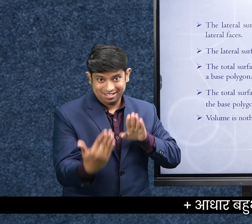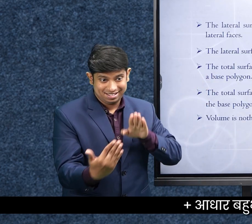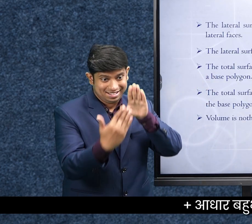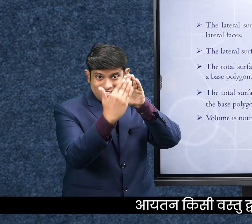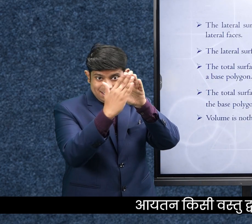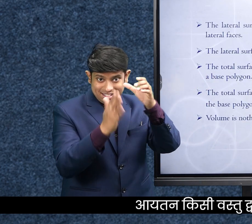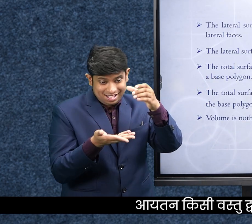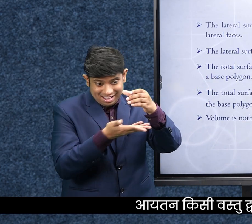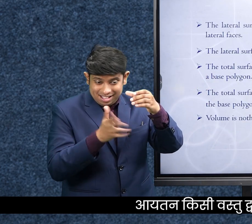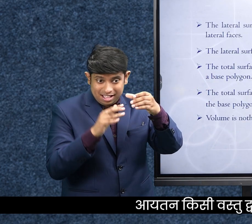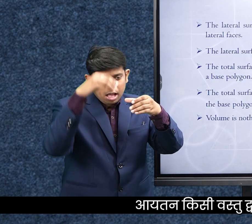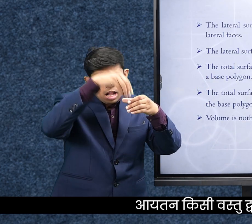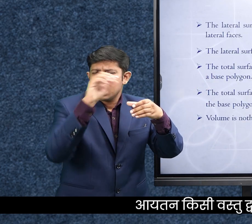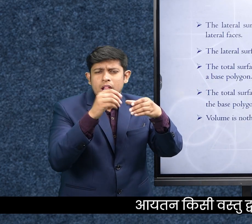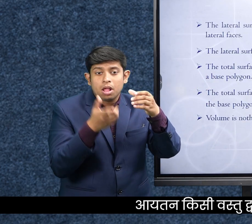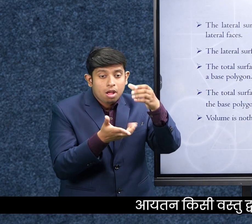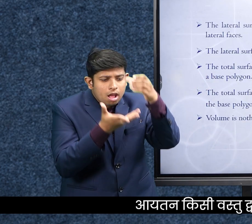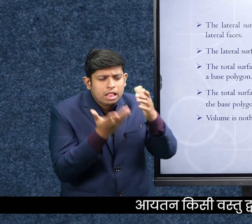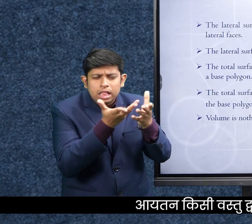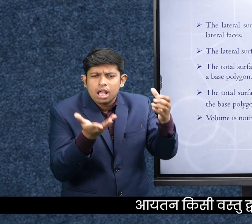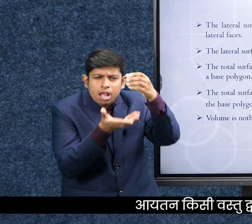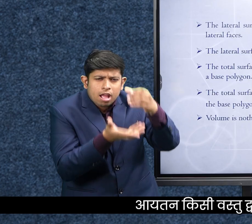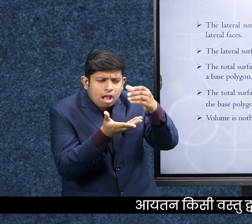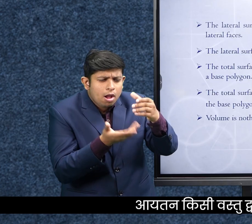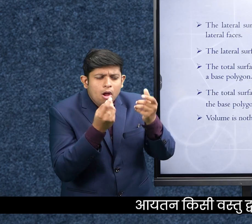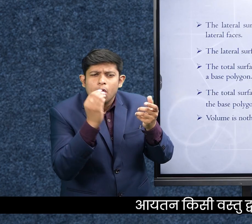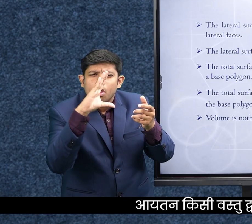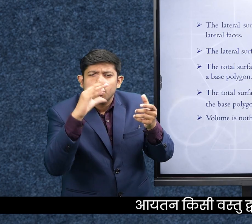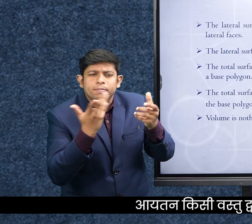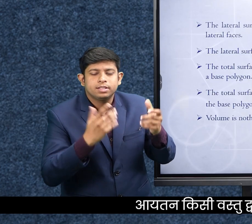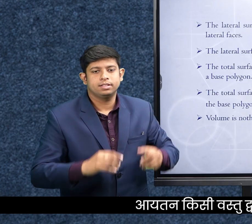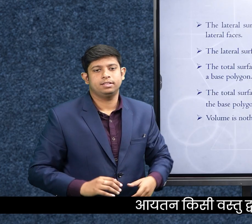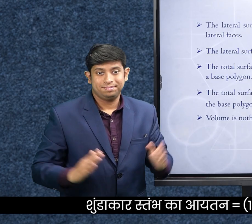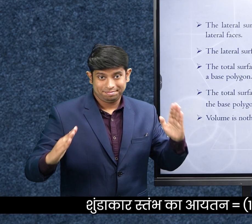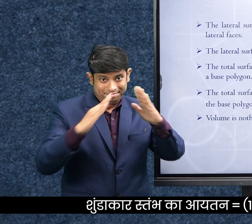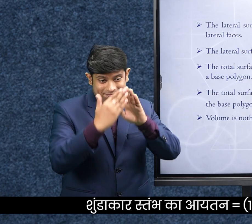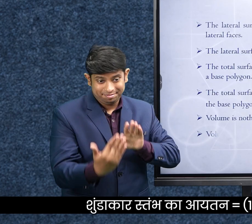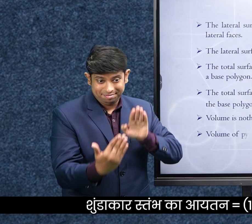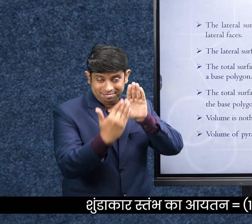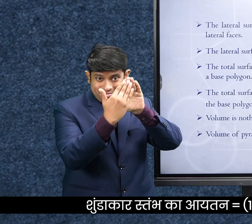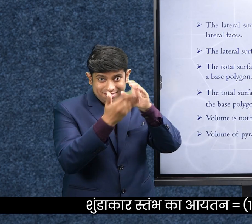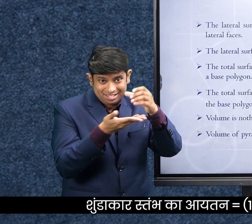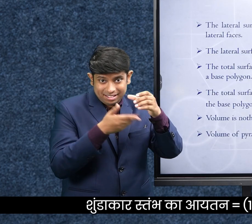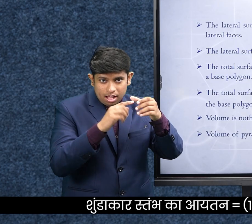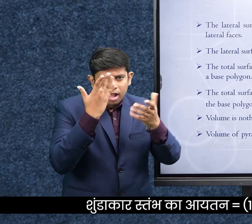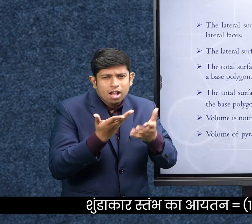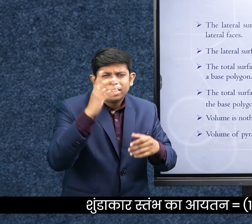क्षेत्रफल। आयतन किसी वस्तु द्वारा अधिकृत कुल स्थान है। शुंडाकार स्तंभ का आयतन इज